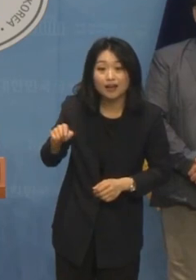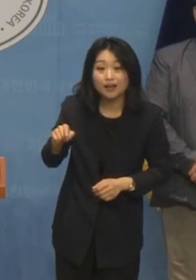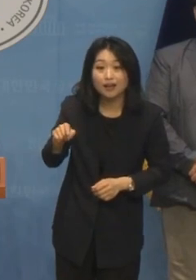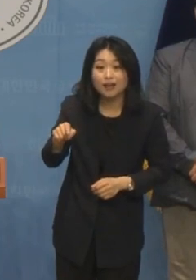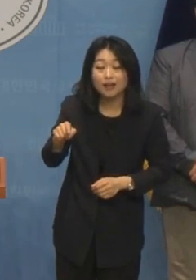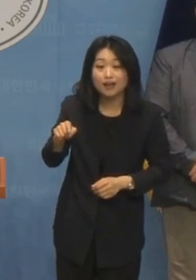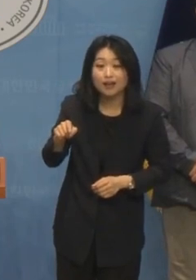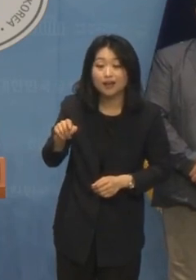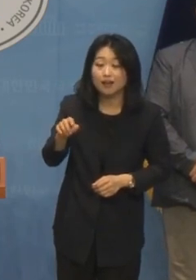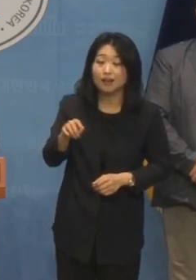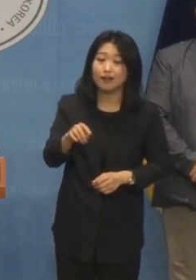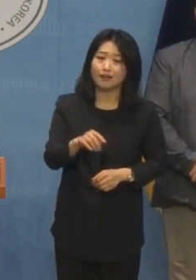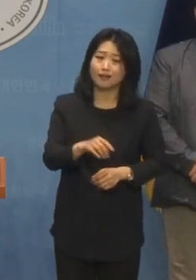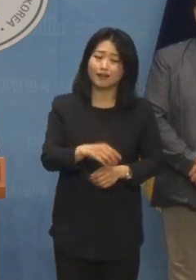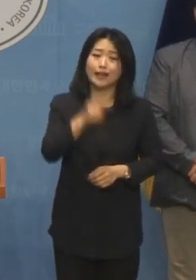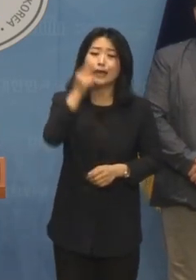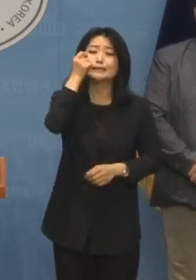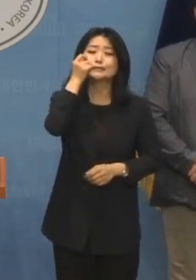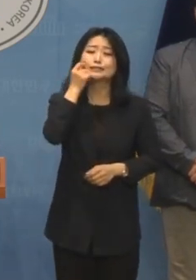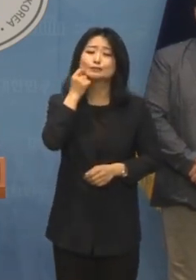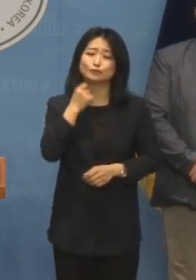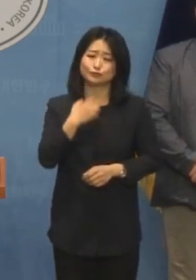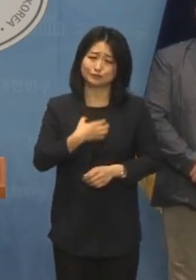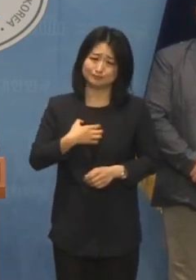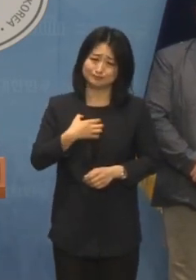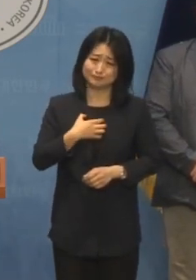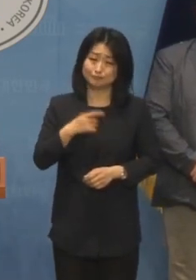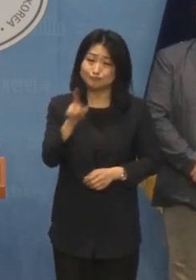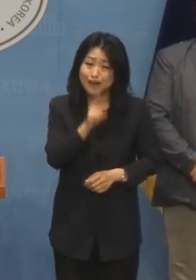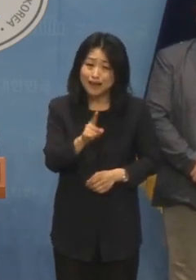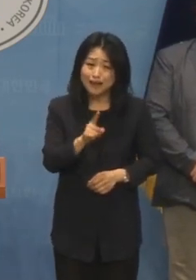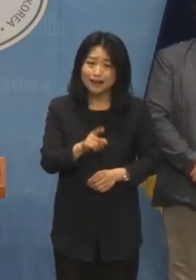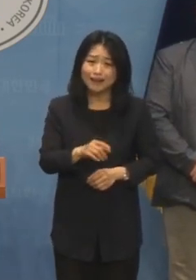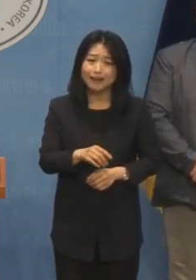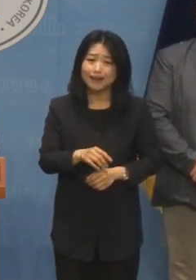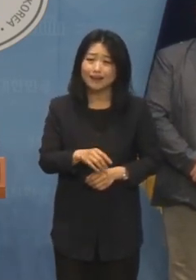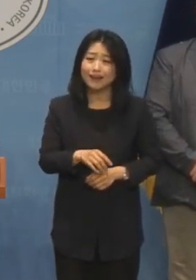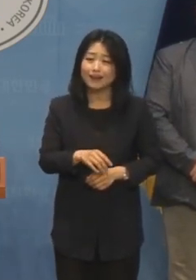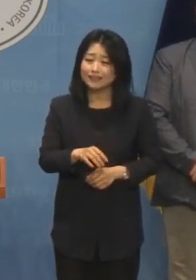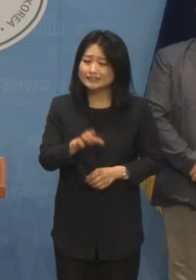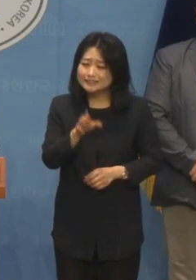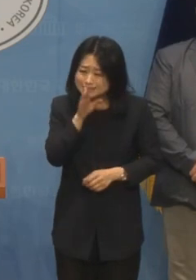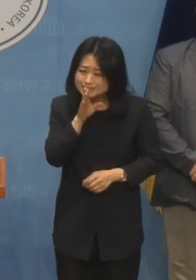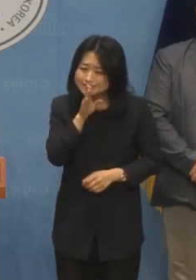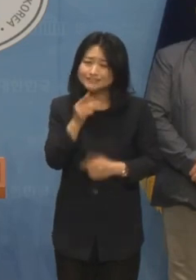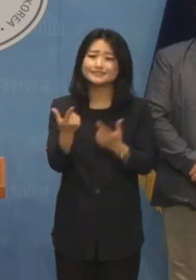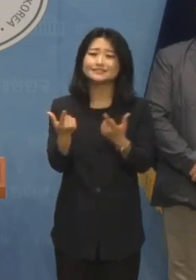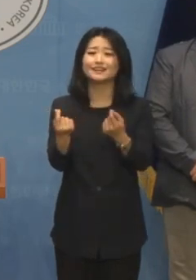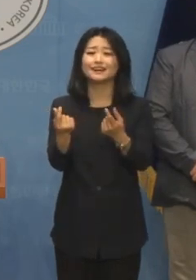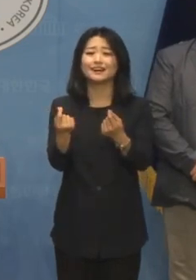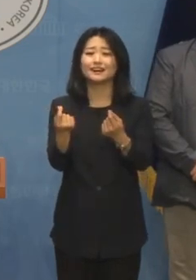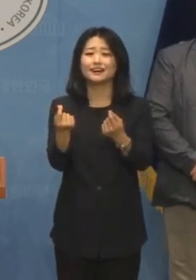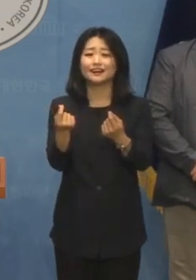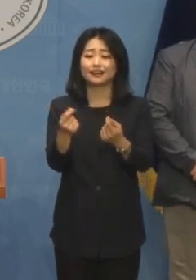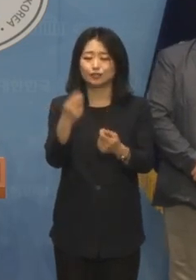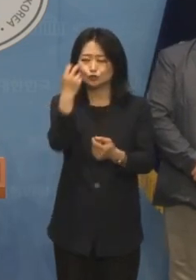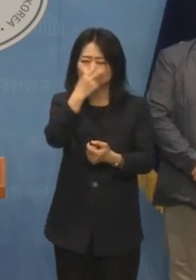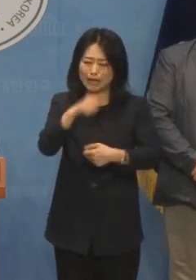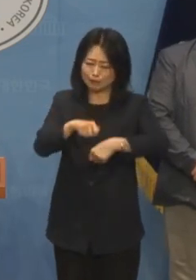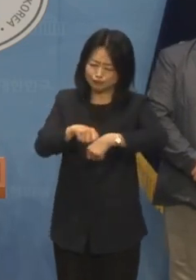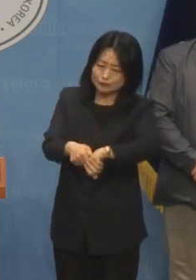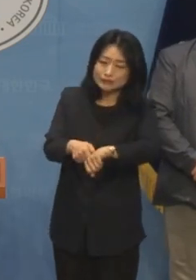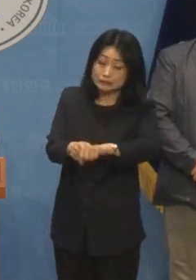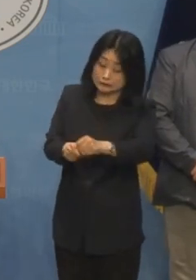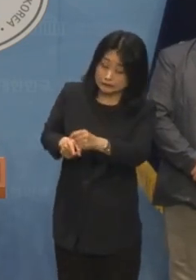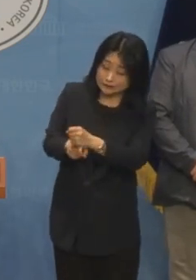참 슬픈 얘기인데 이게 진실입니다. 이것이 모두 무리한 수사,